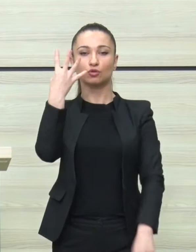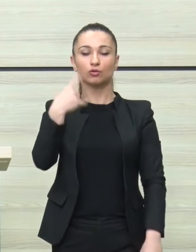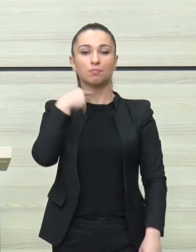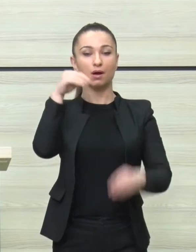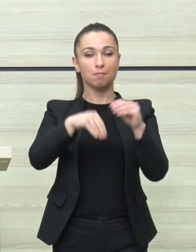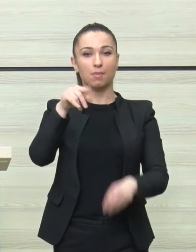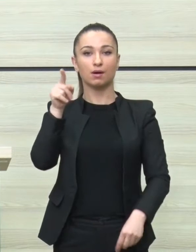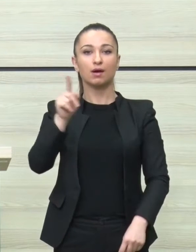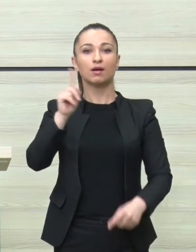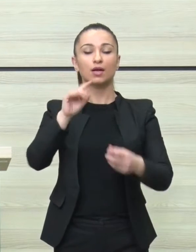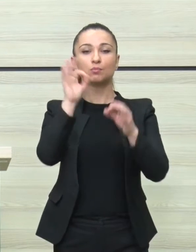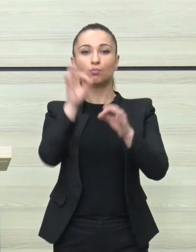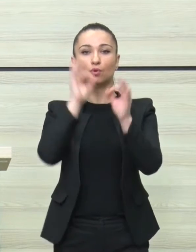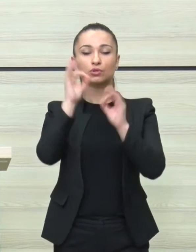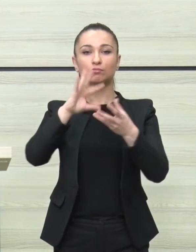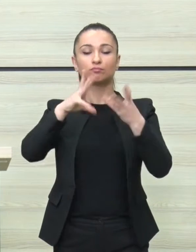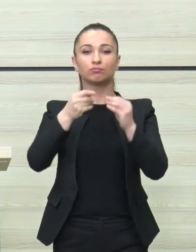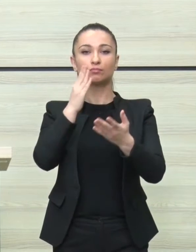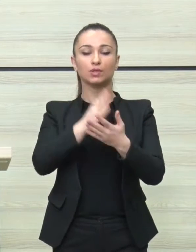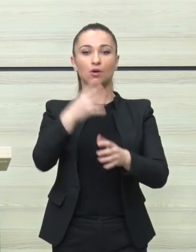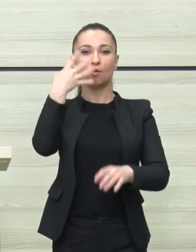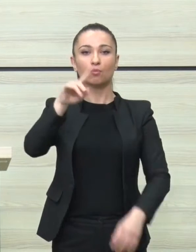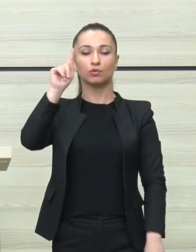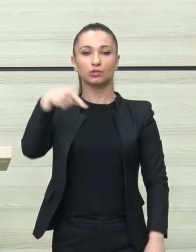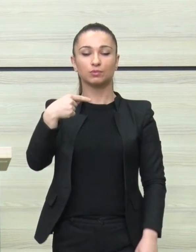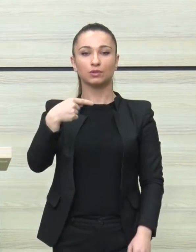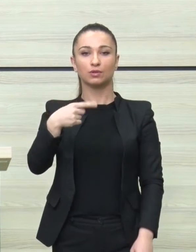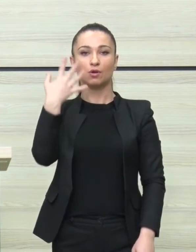799,614 ხმა, რაც პროცენტულად არის